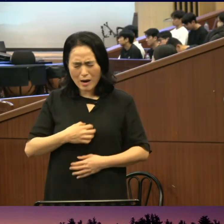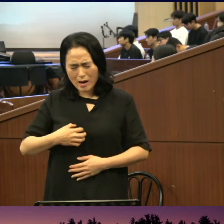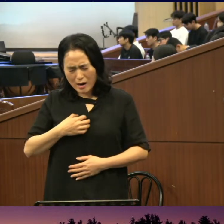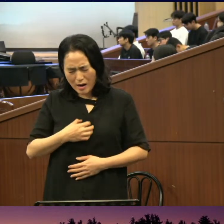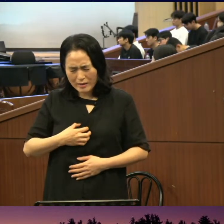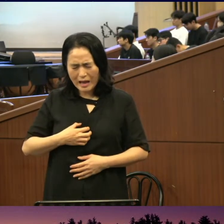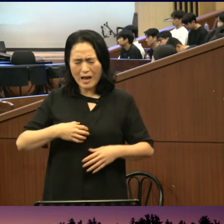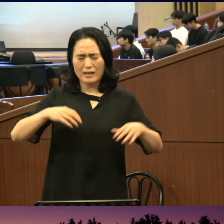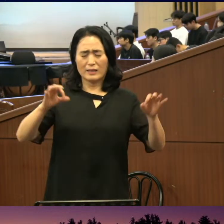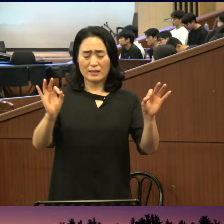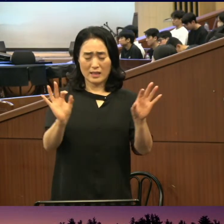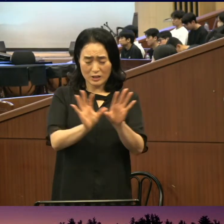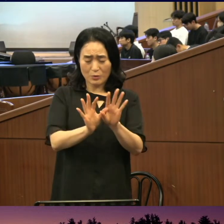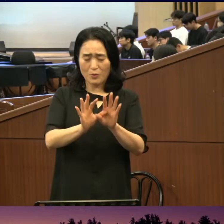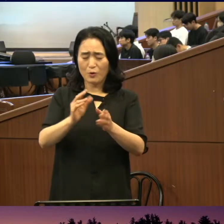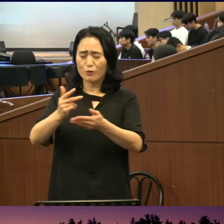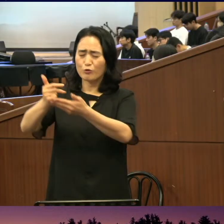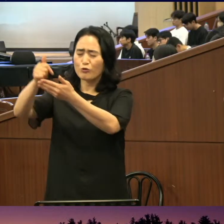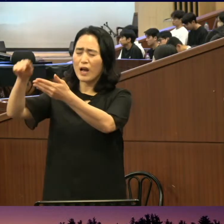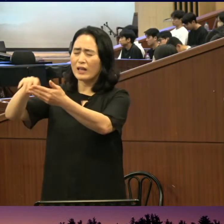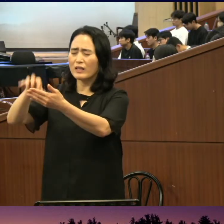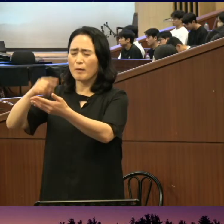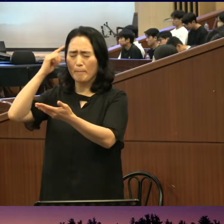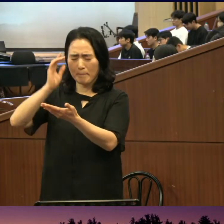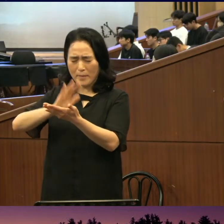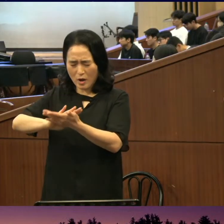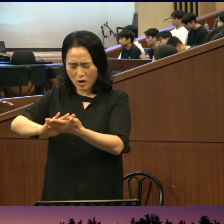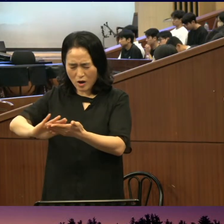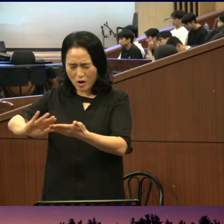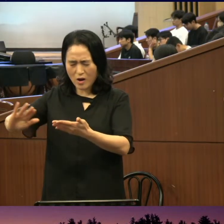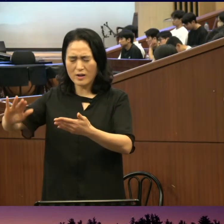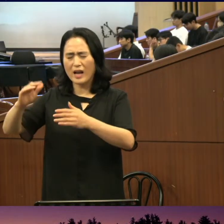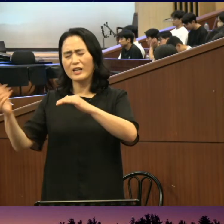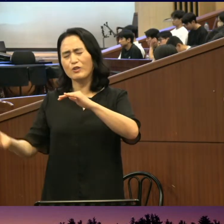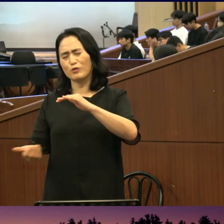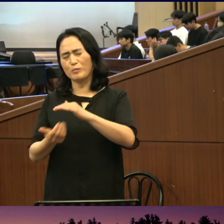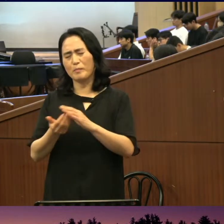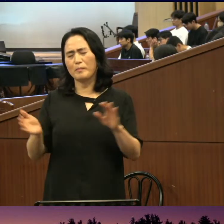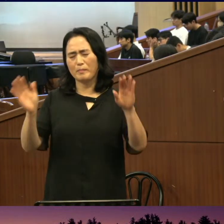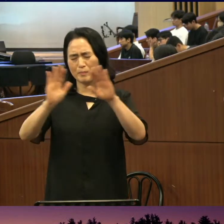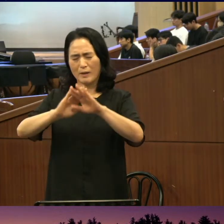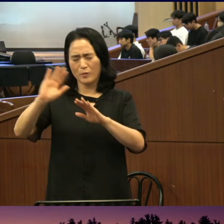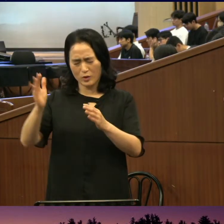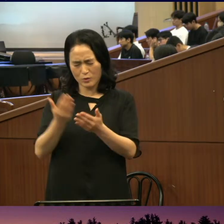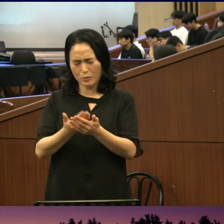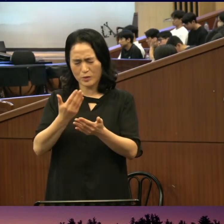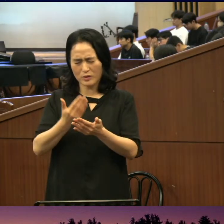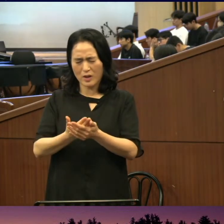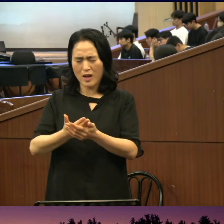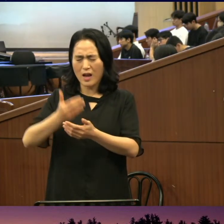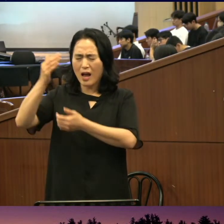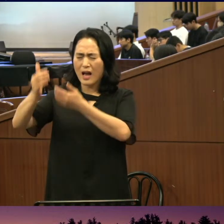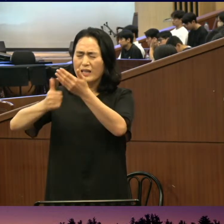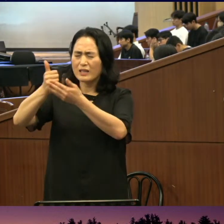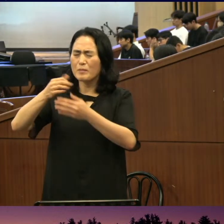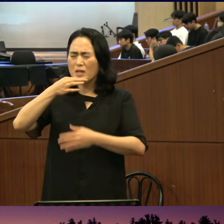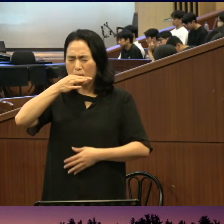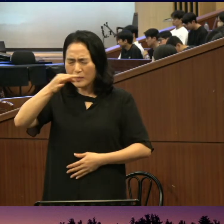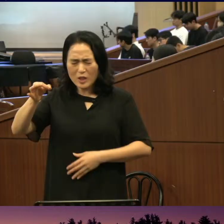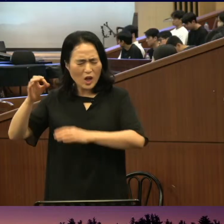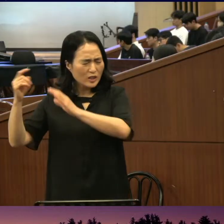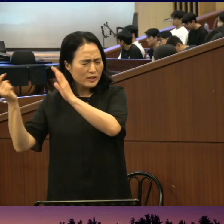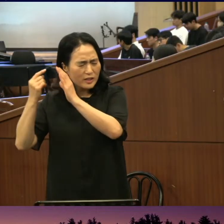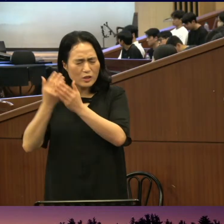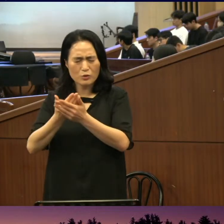근심거리들이 사라지고 주 안에서 평강을 누리는 이 밤 되게 하여 주시옵소서. 하늘의 음성을 듣게 하시고 주의 말씀에